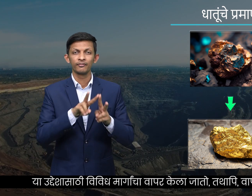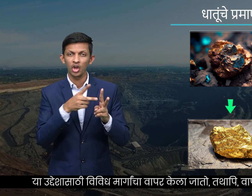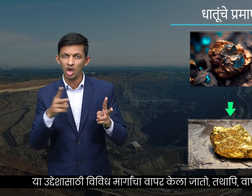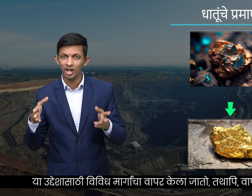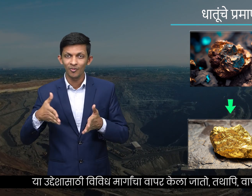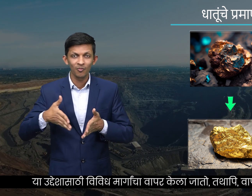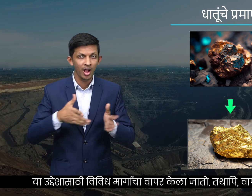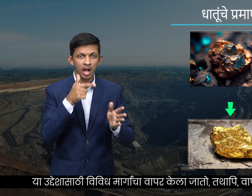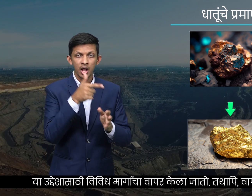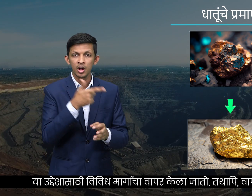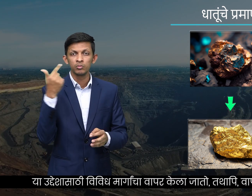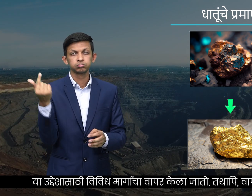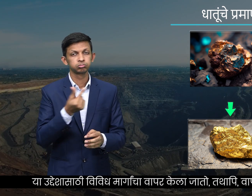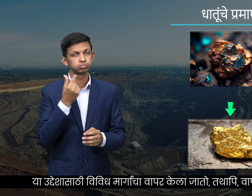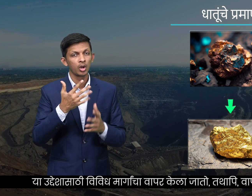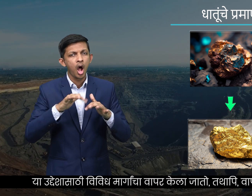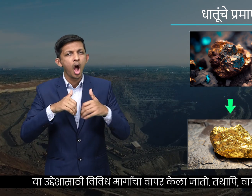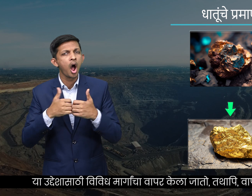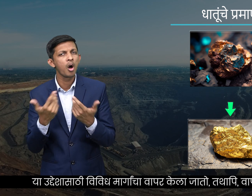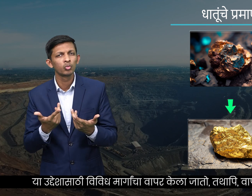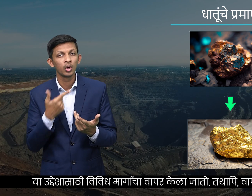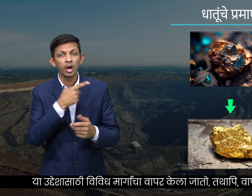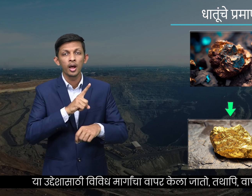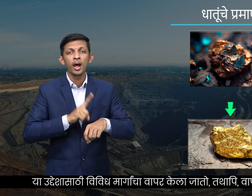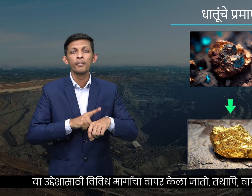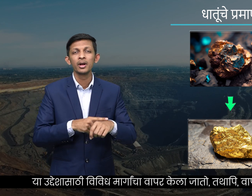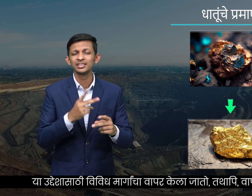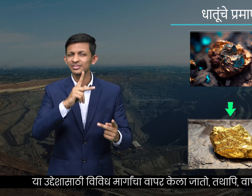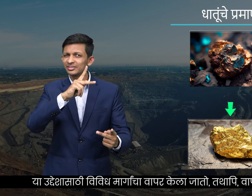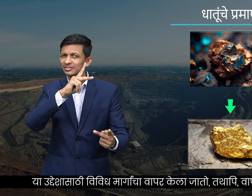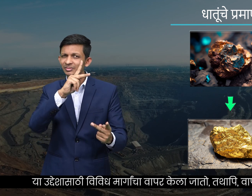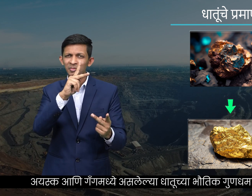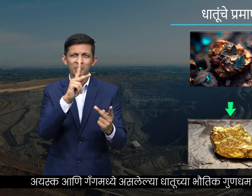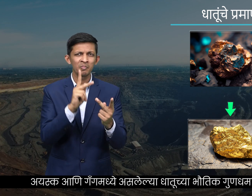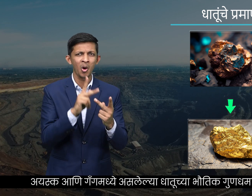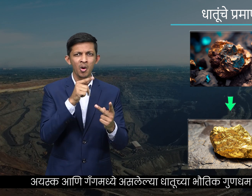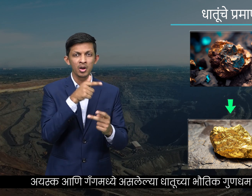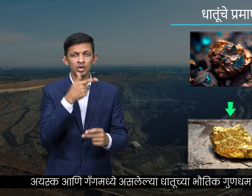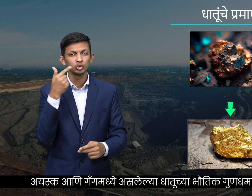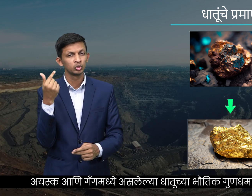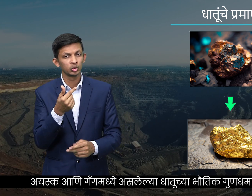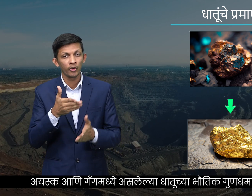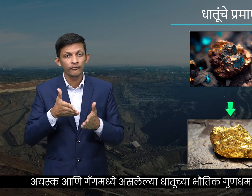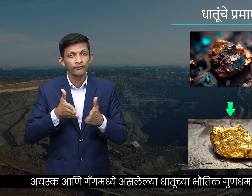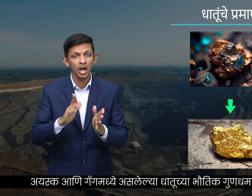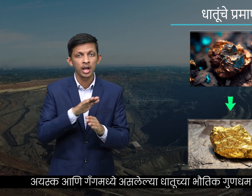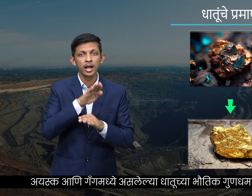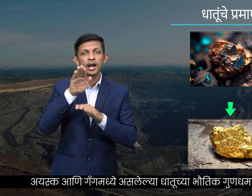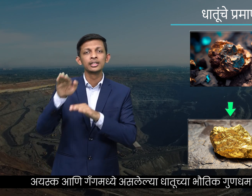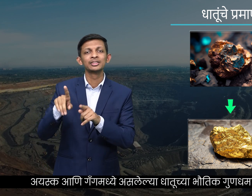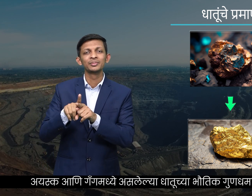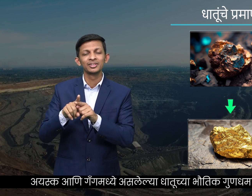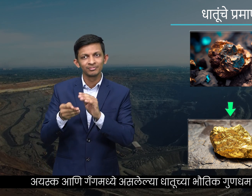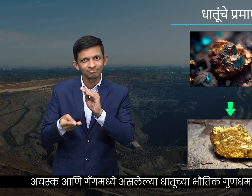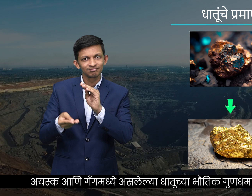या उद्देशासाठी विविध मार्गांचा वापर केला जातो. तथापि वापरण्याचा अचूक मार्ग अयस्क आणि गँगमध्ये असलेल्या धातूच्या